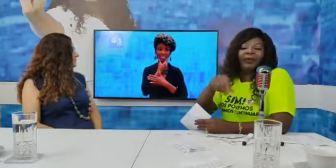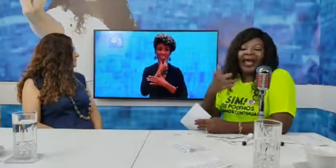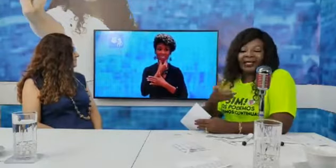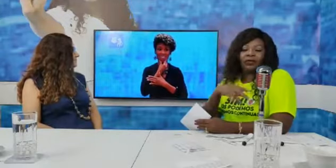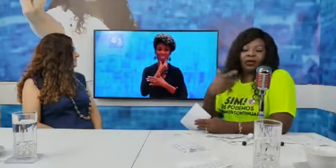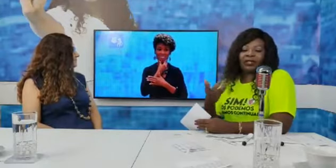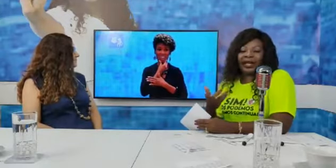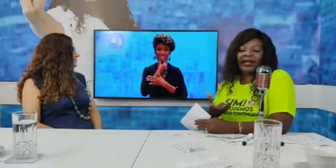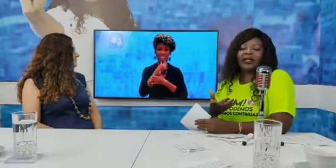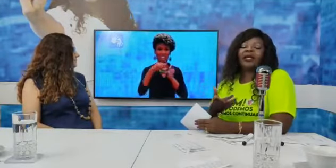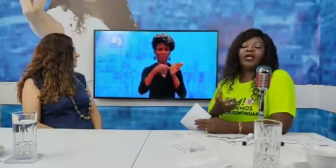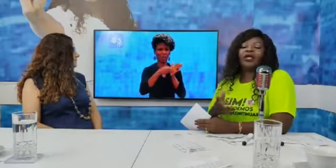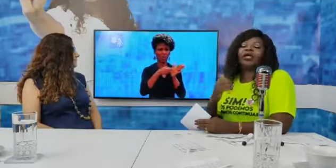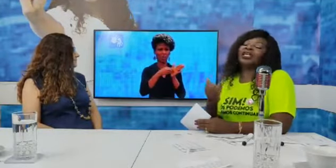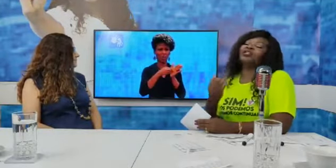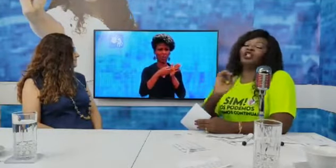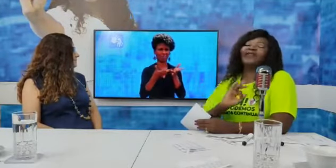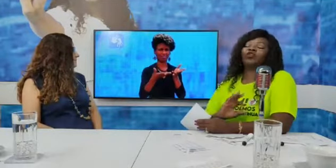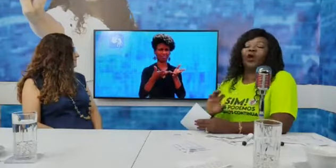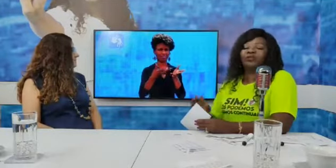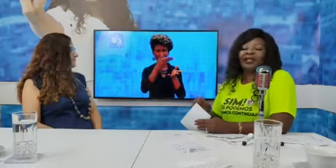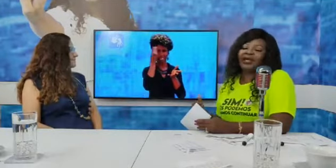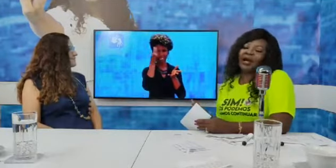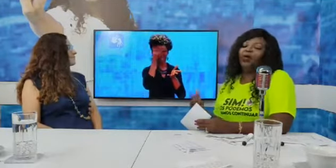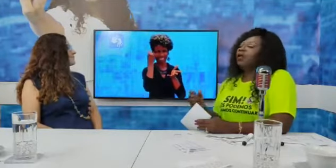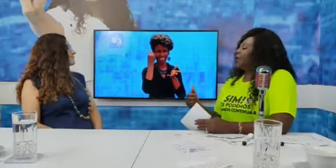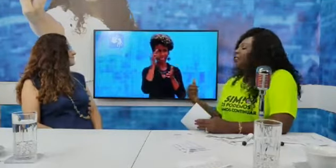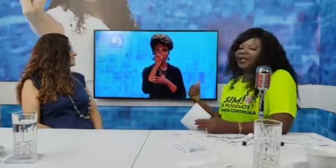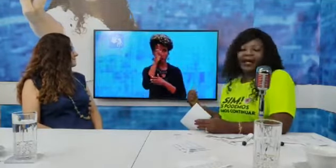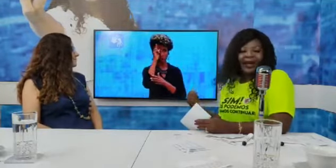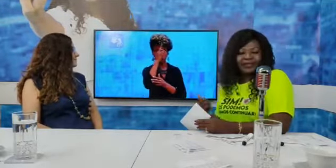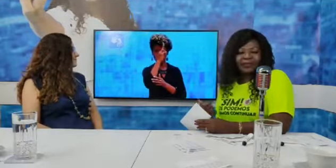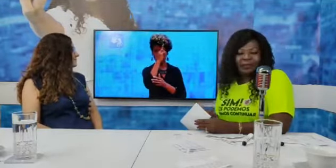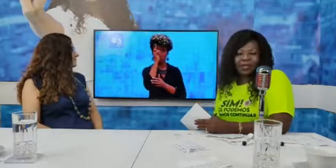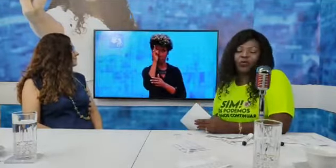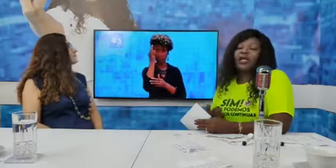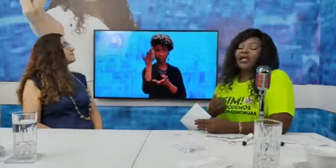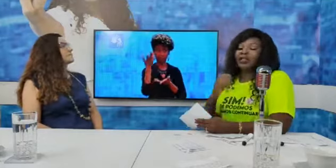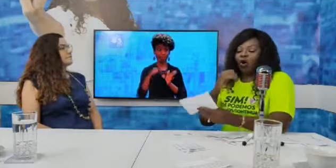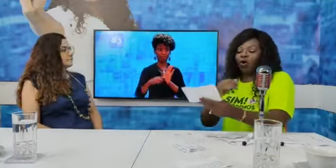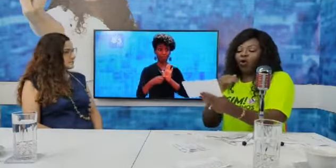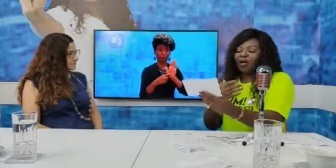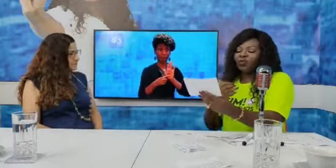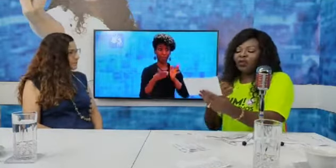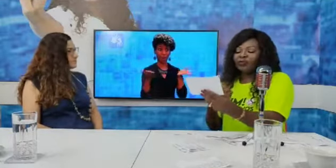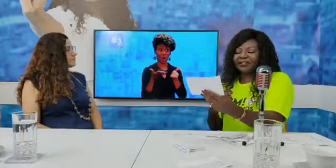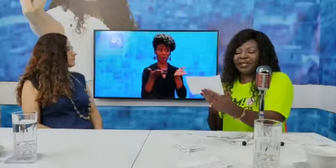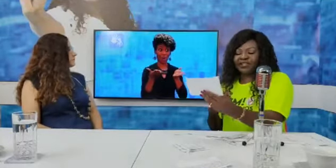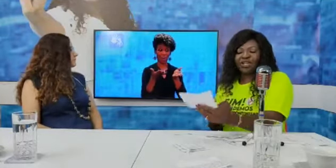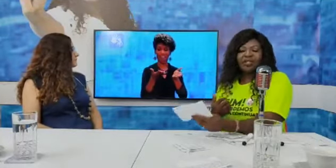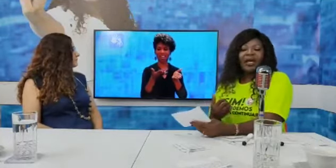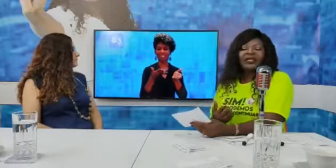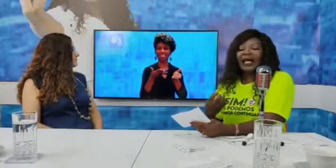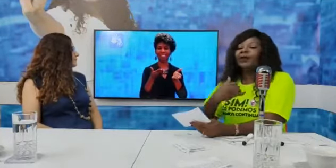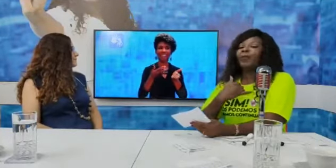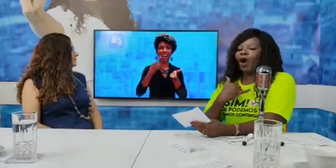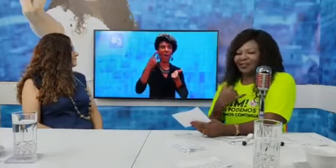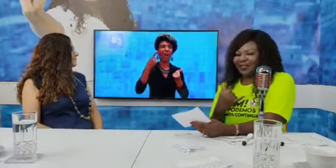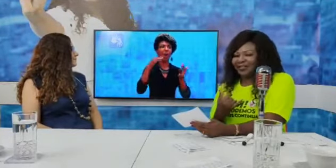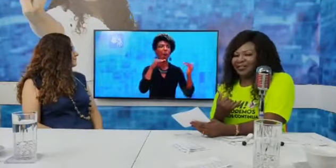o Mac dele, e que estava todo o material que seria exibido. Então eu concordo quando você diz